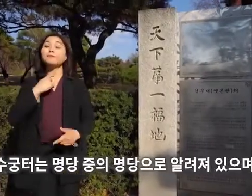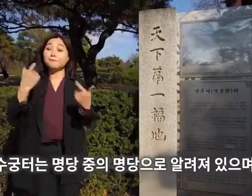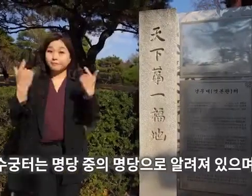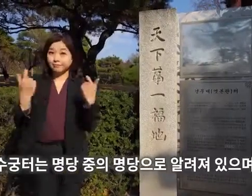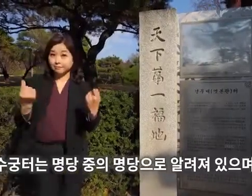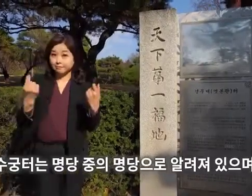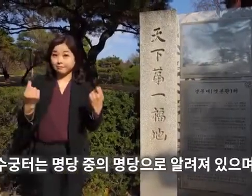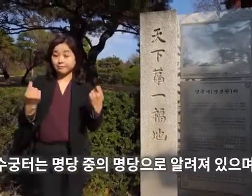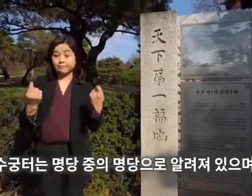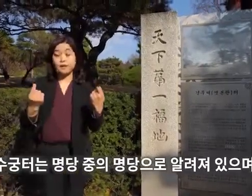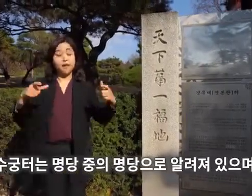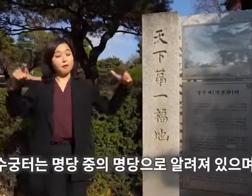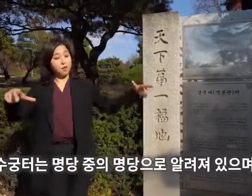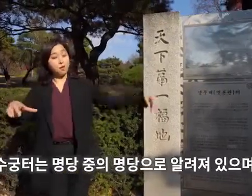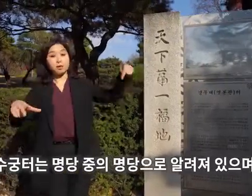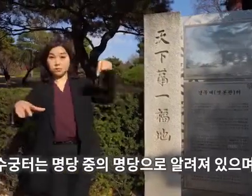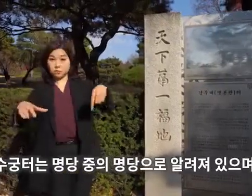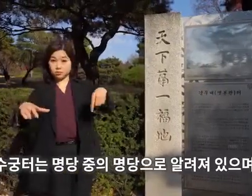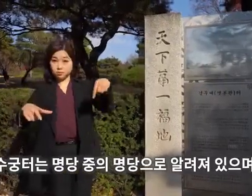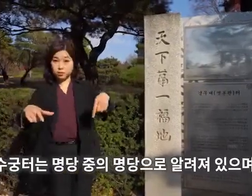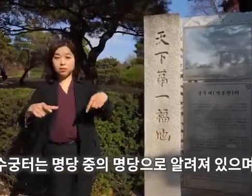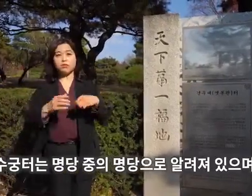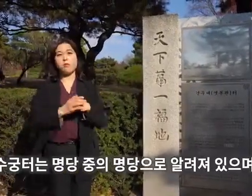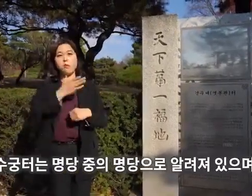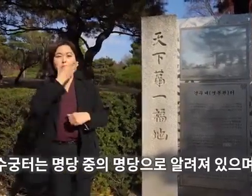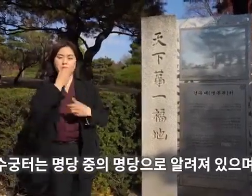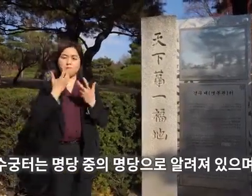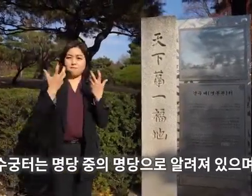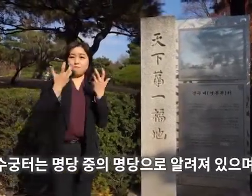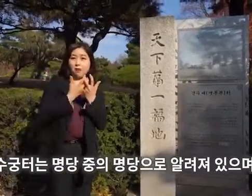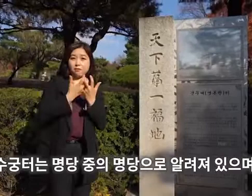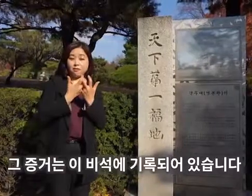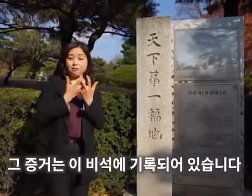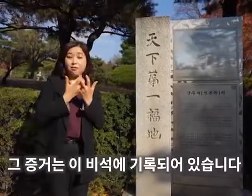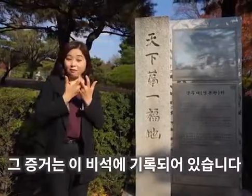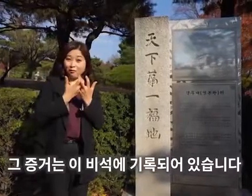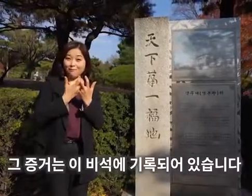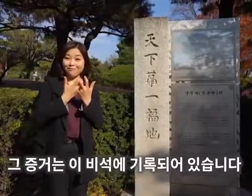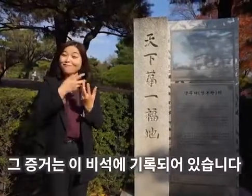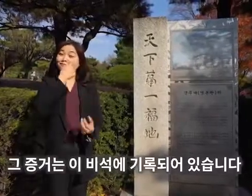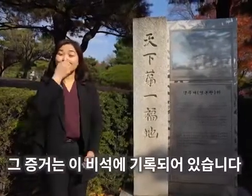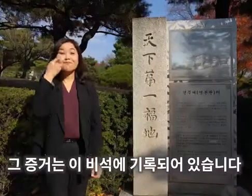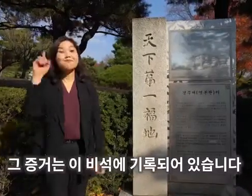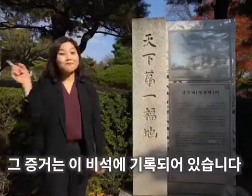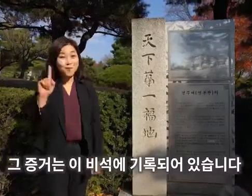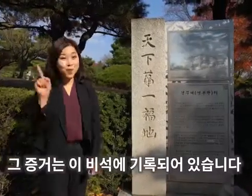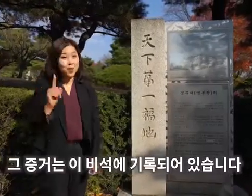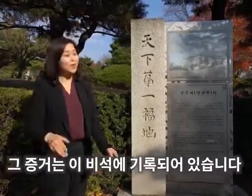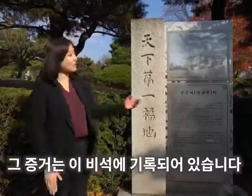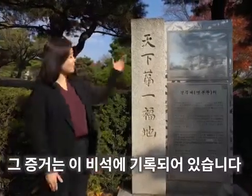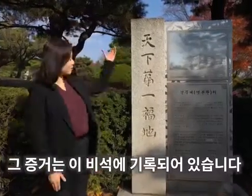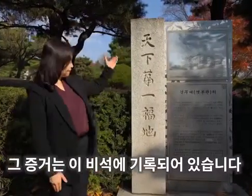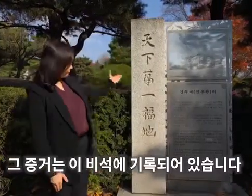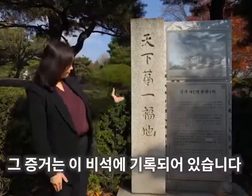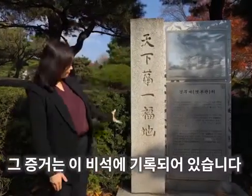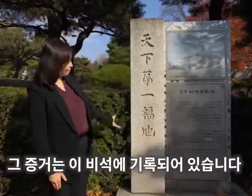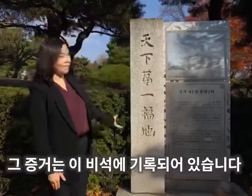수궁터는 명당 중의 명당으로 알려져 있으며 그 증거는 이 비석에 기록되어